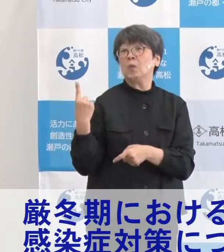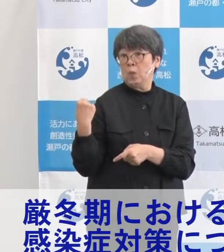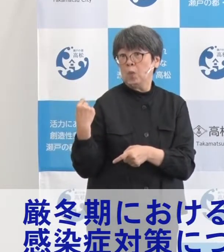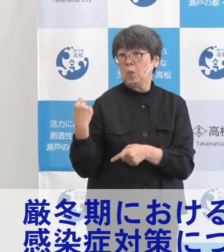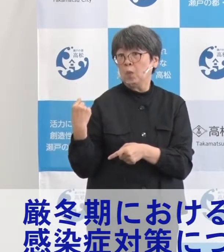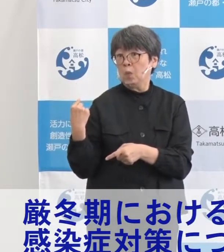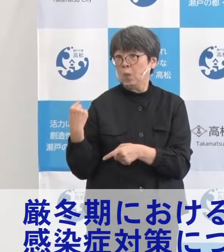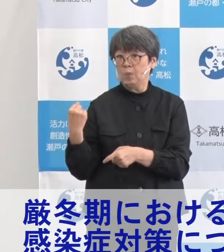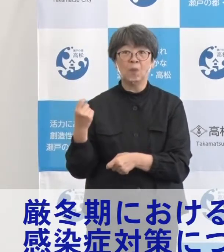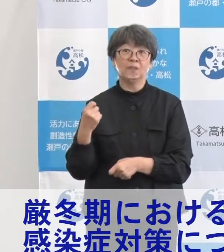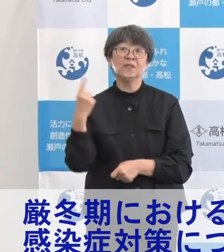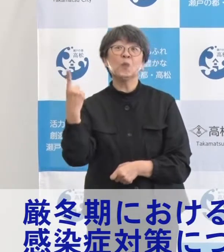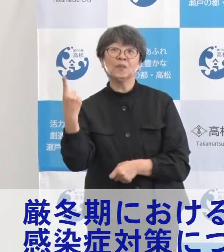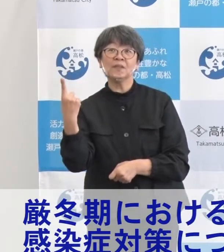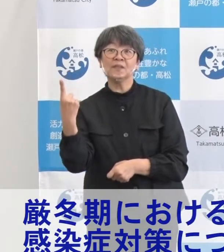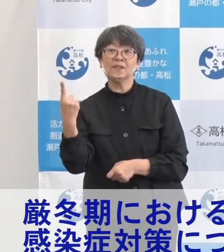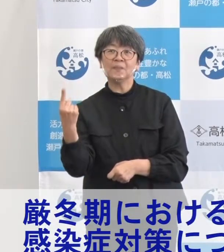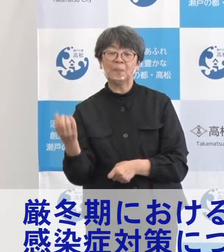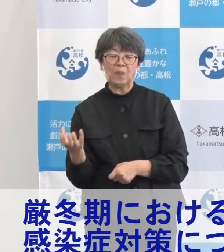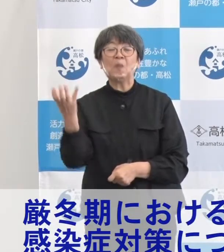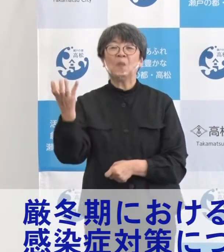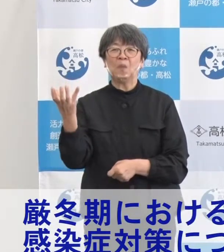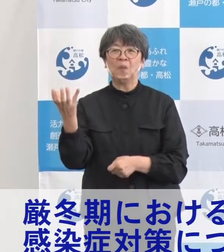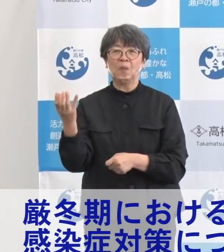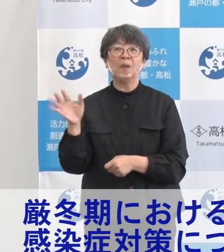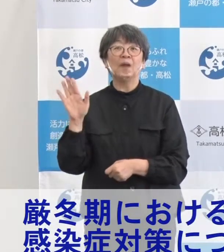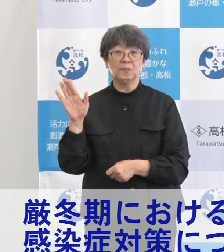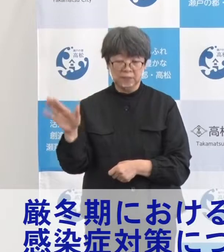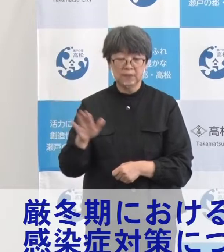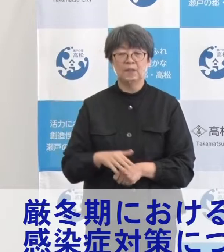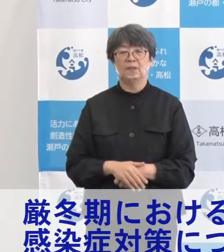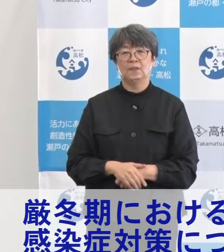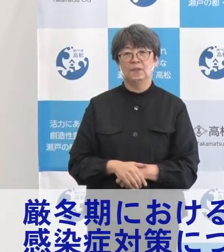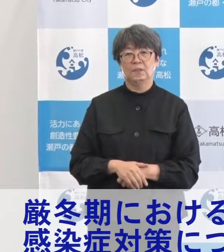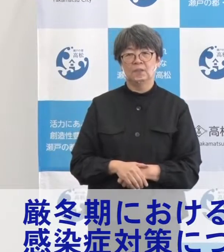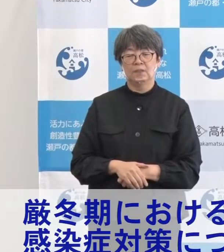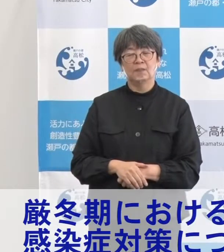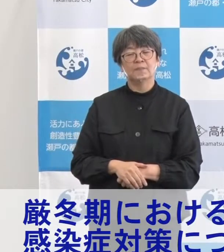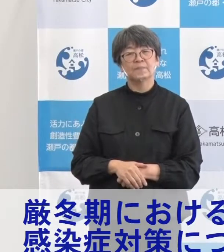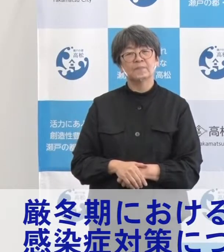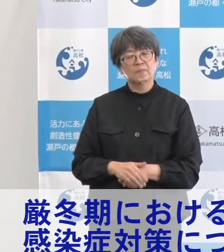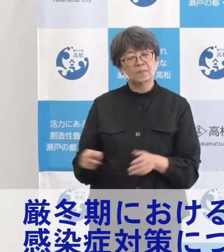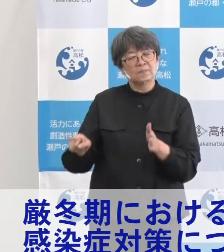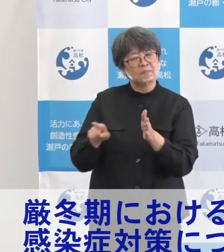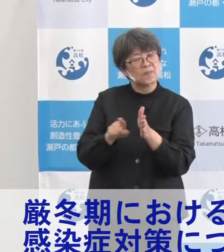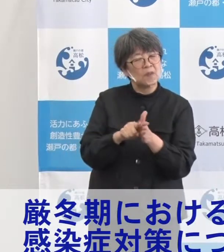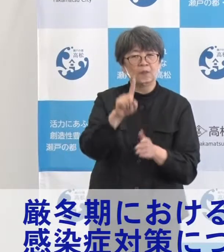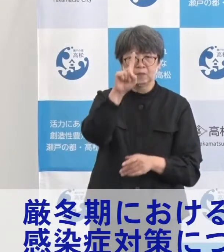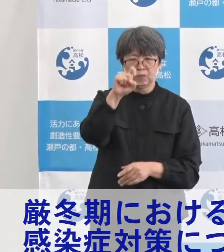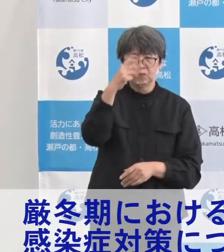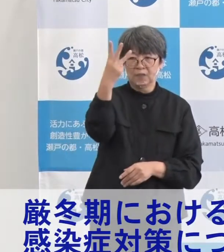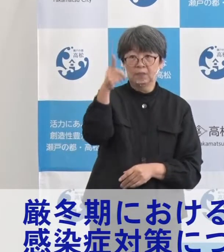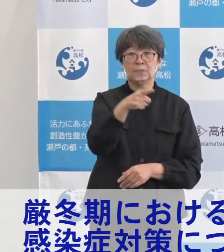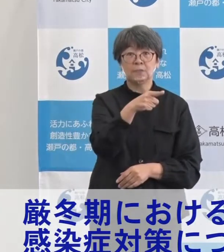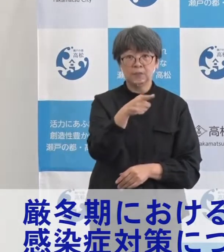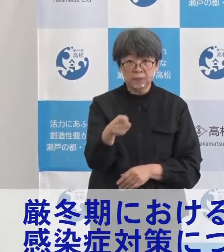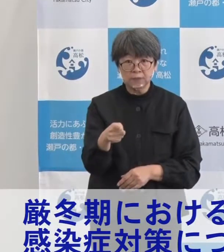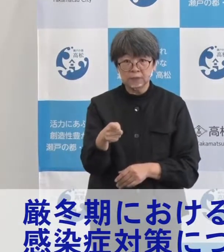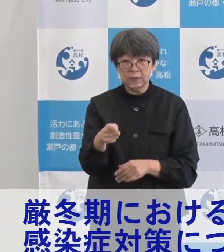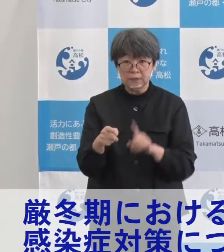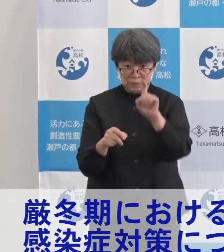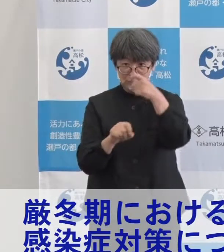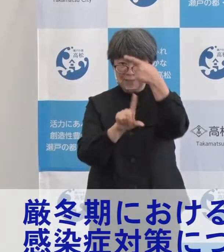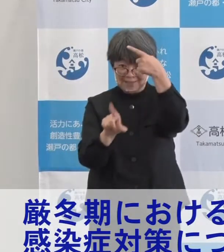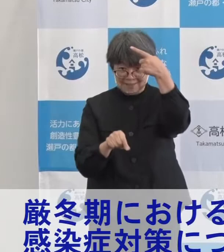新たに1人あの感染者が出ておりますけれどもすでに13人の今月の